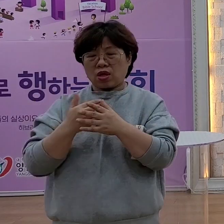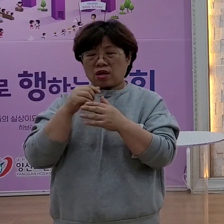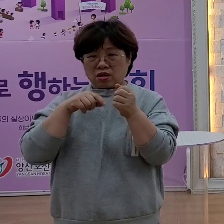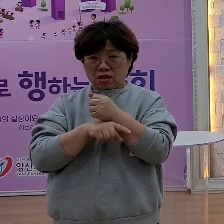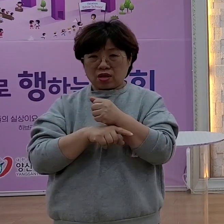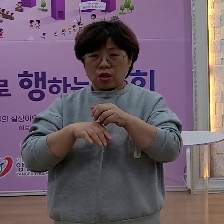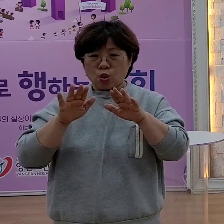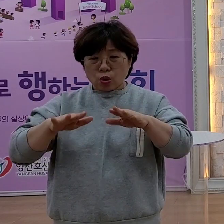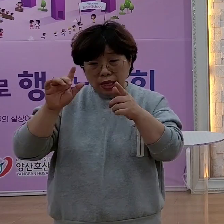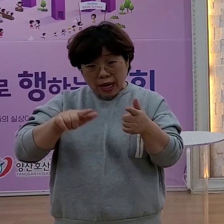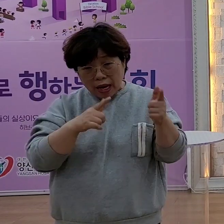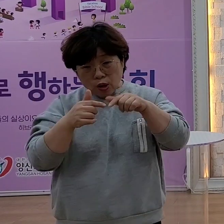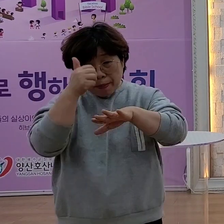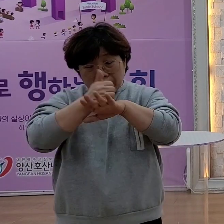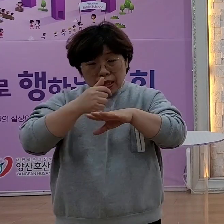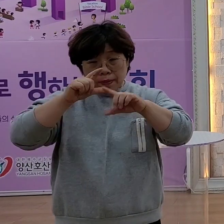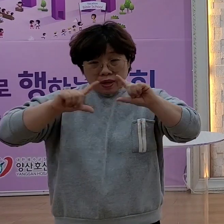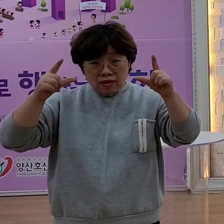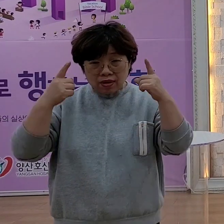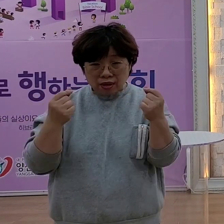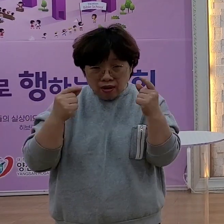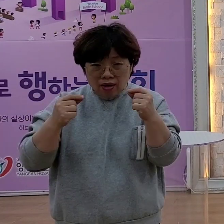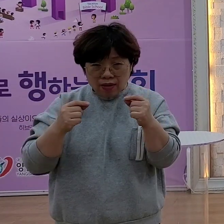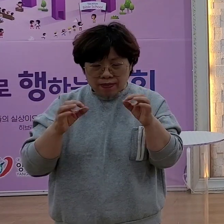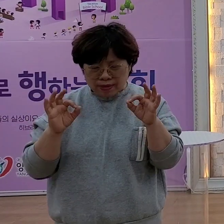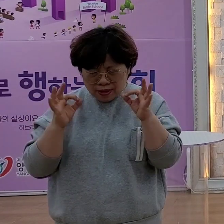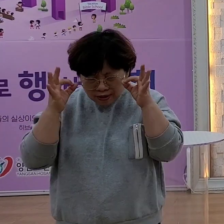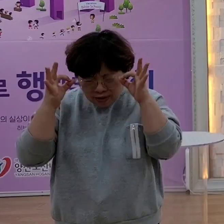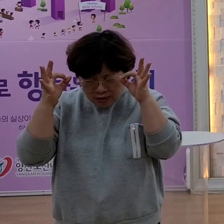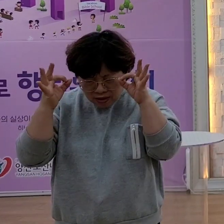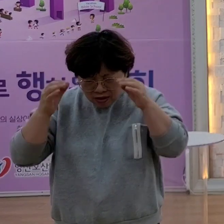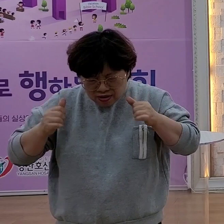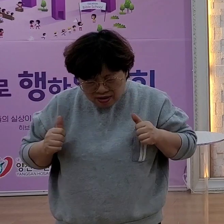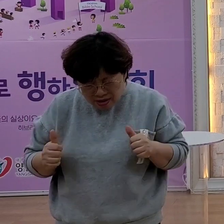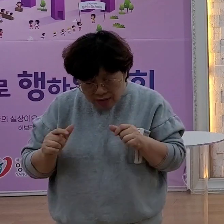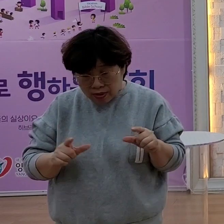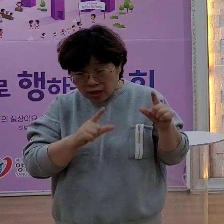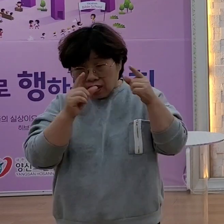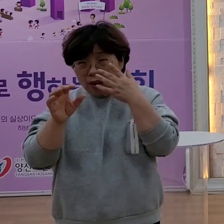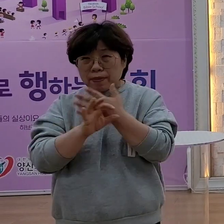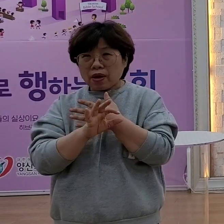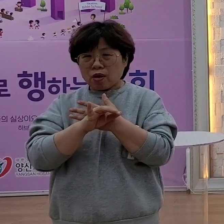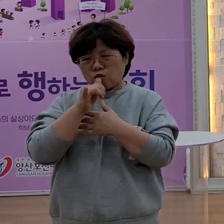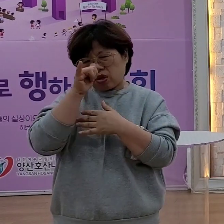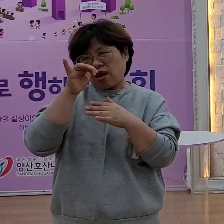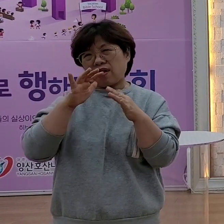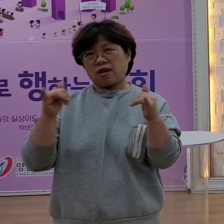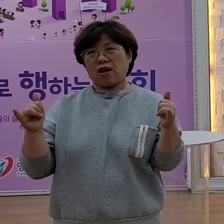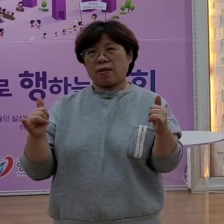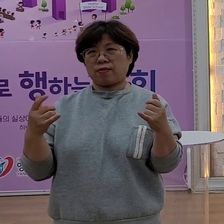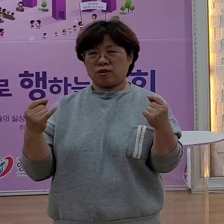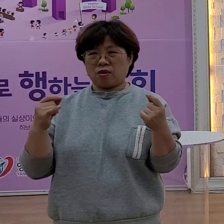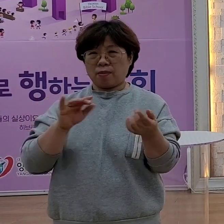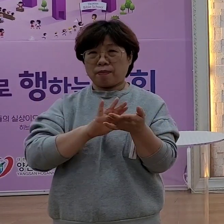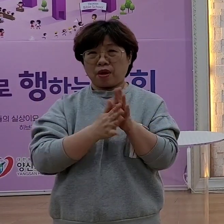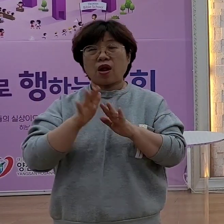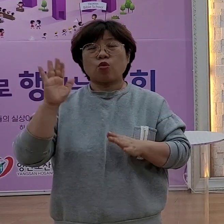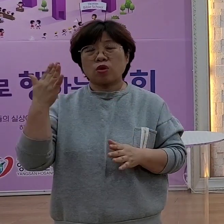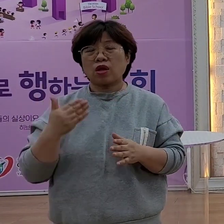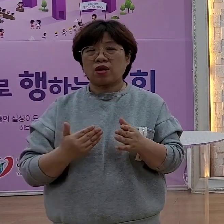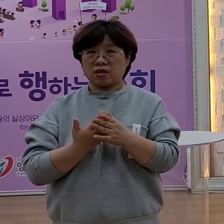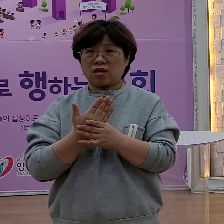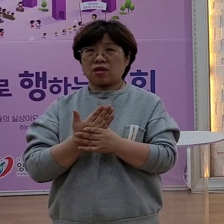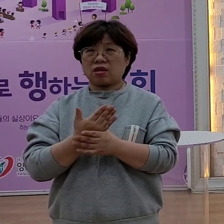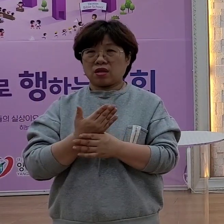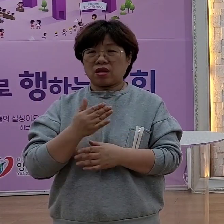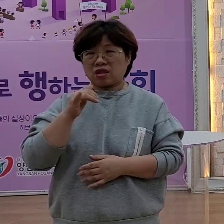날처럼 최선을 다하고 열심을 다해서 산다. 이 원리를 깨달은 자는 스티브 잡스가 그렇게